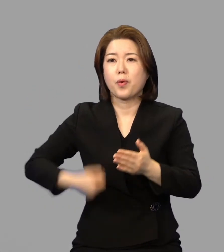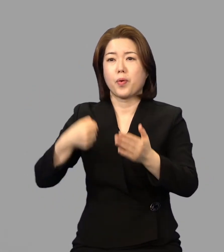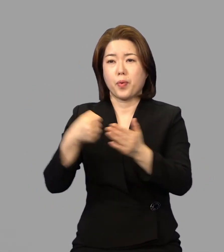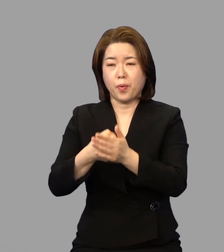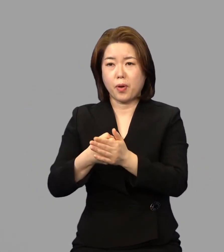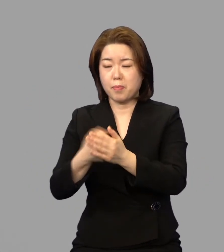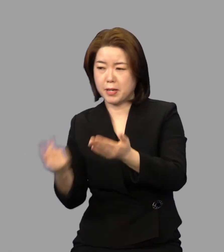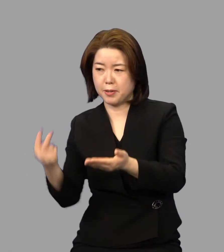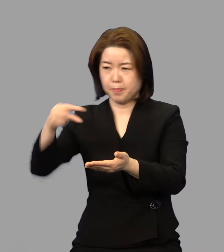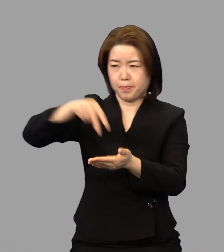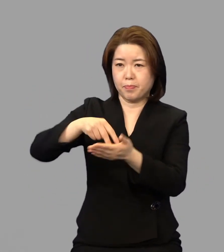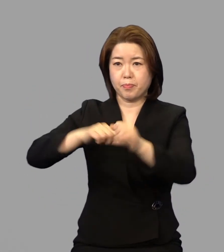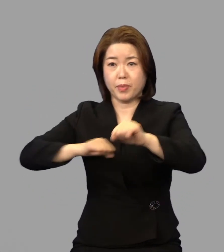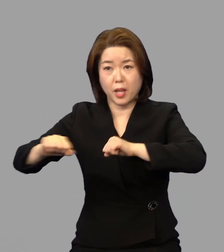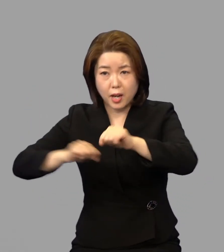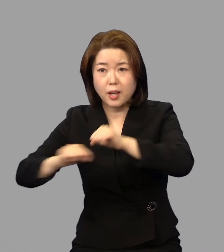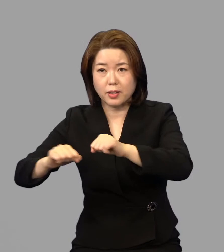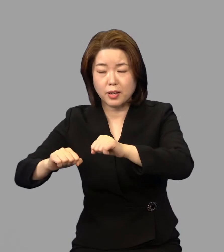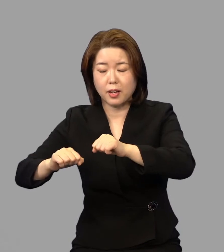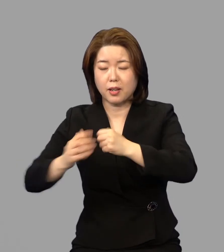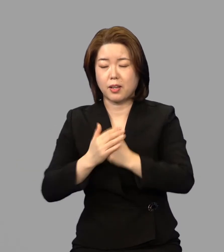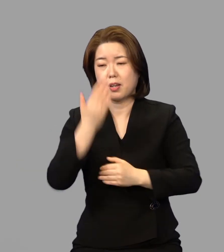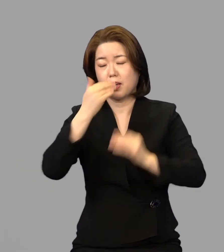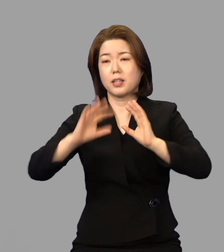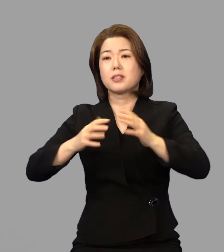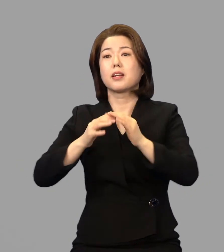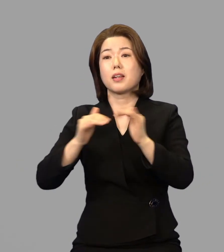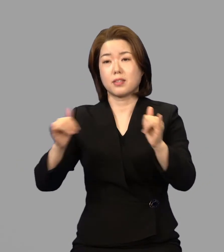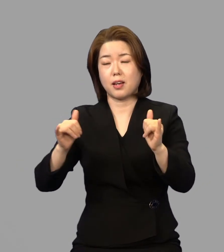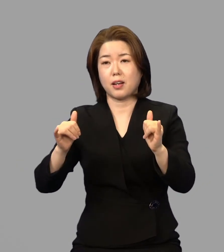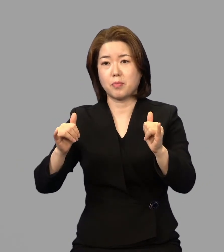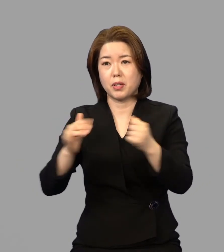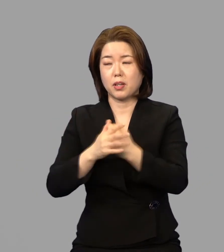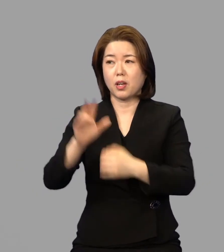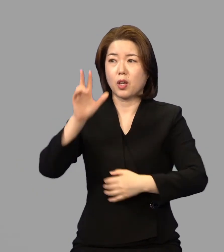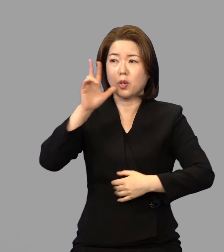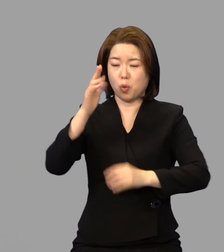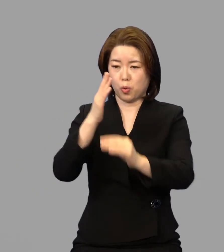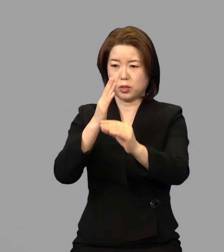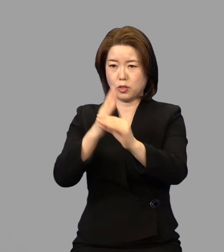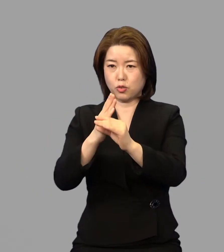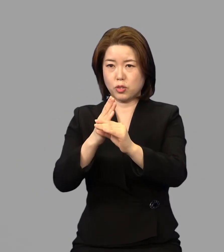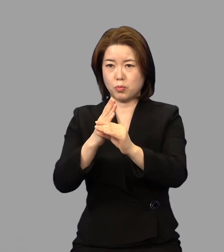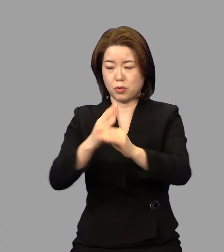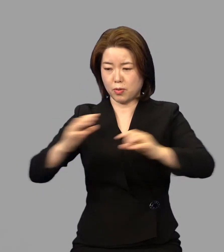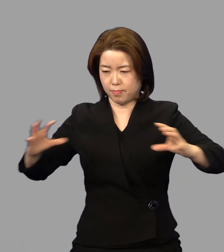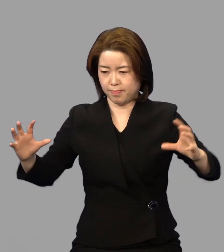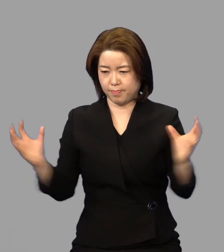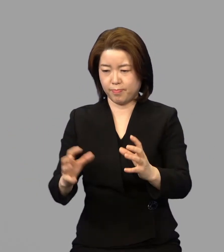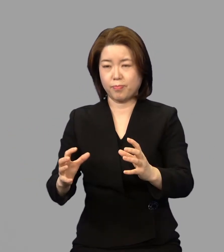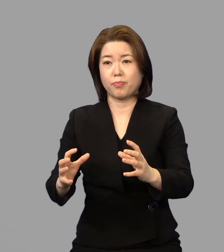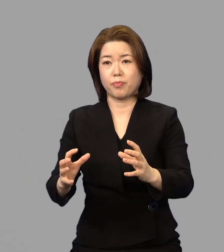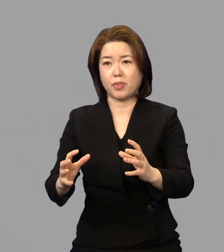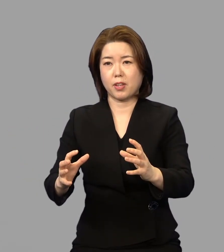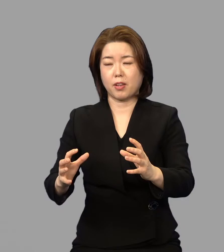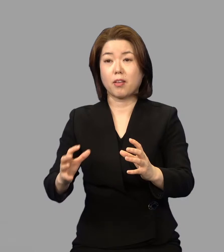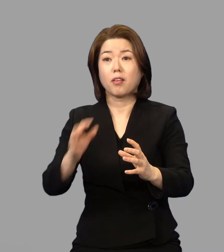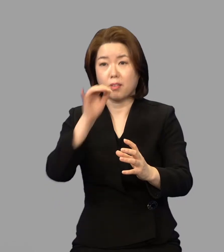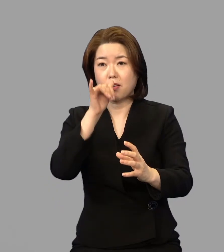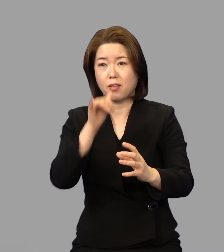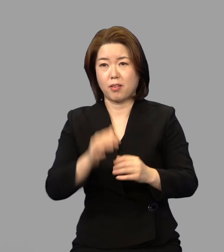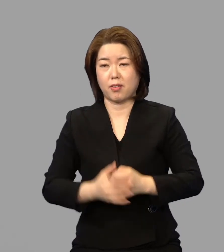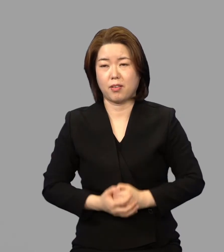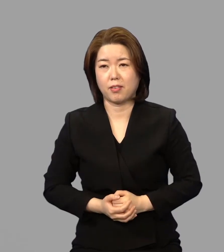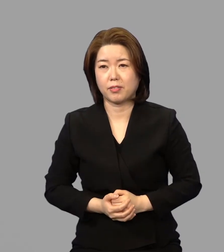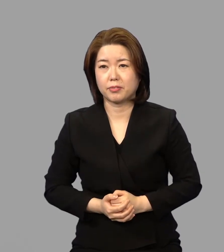용감하게 일어서니까 이스라엘 백성들이 여호수아를 중심으로 딱 모입니다.